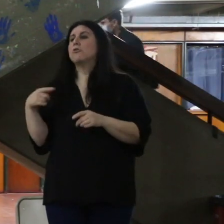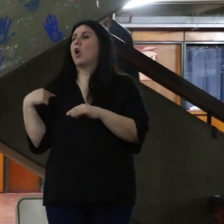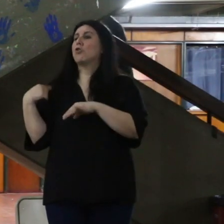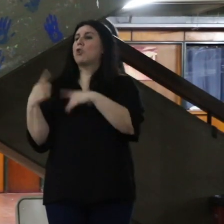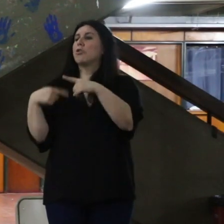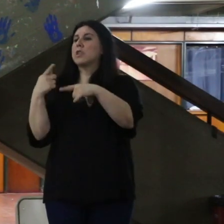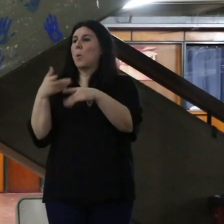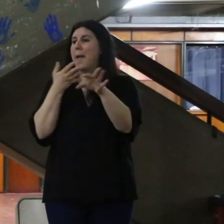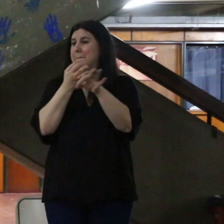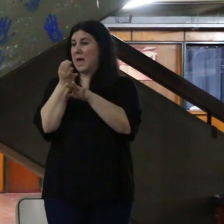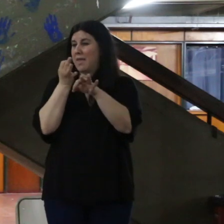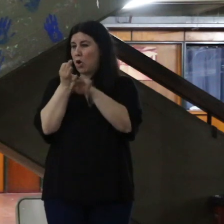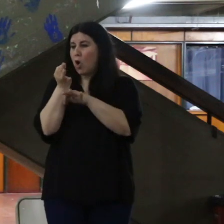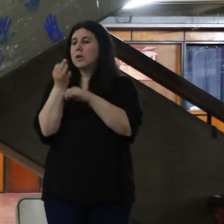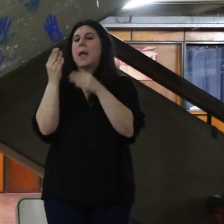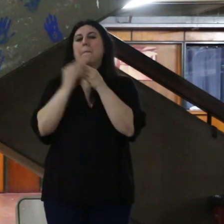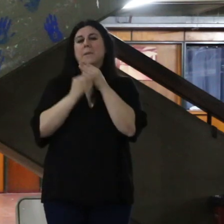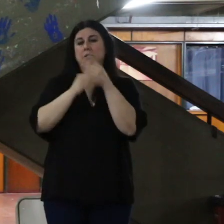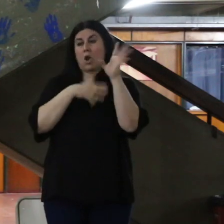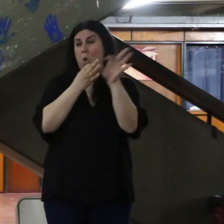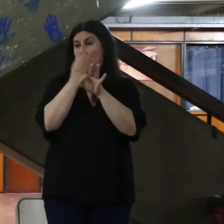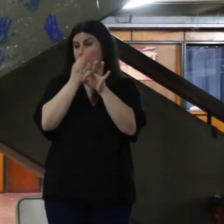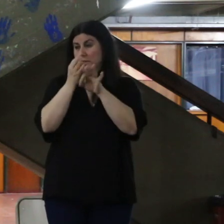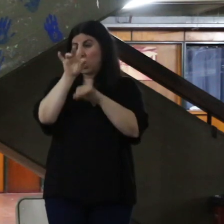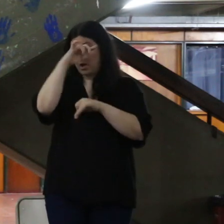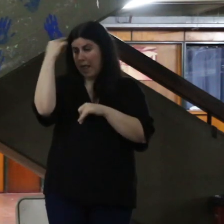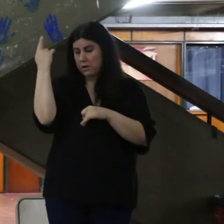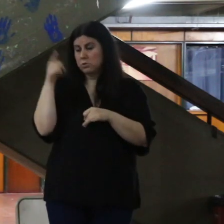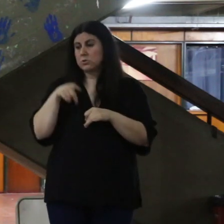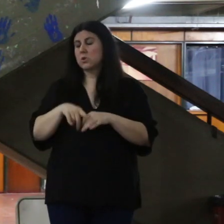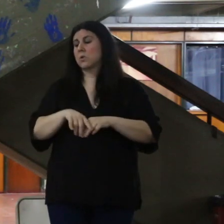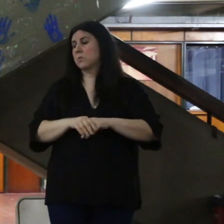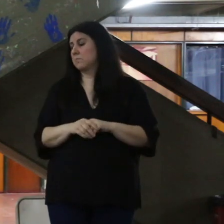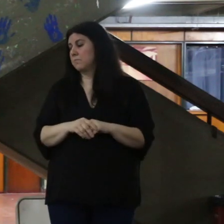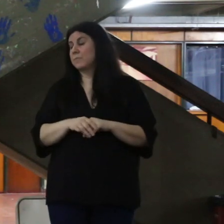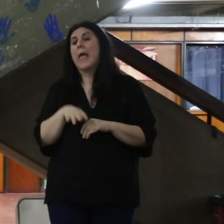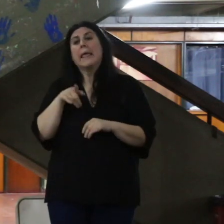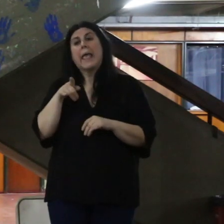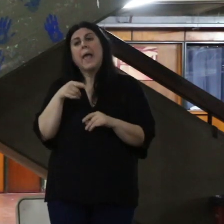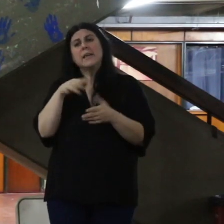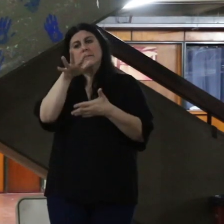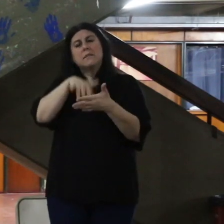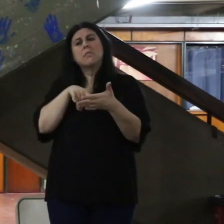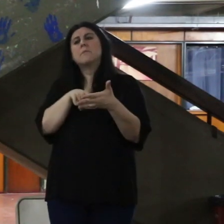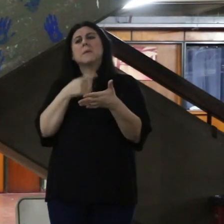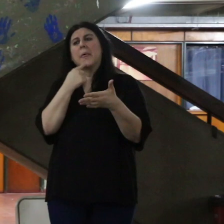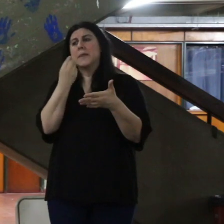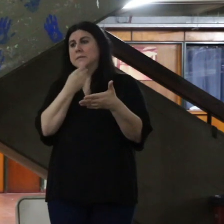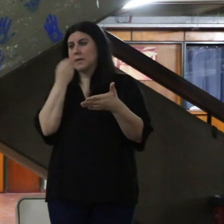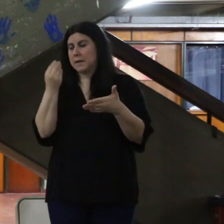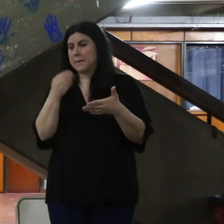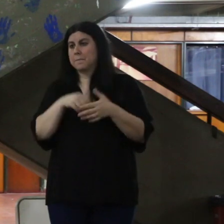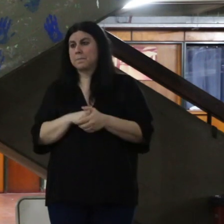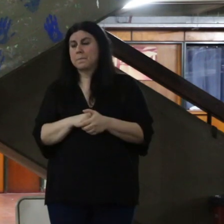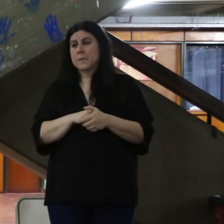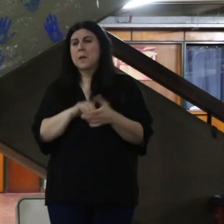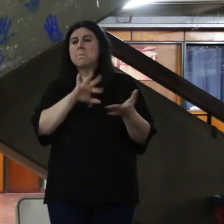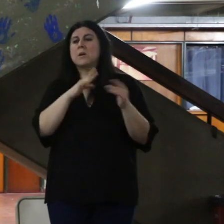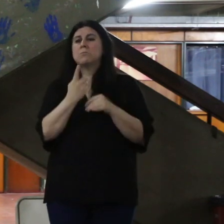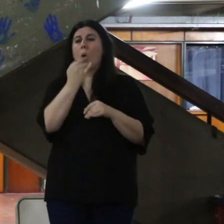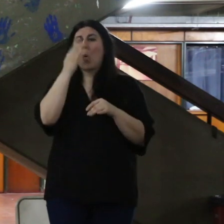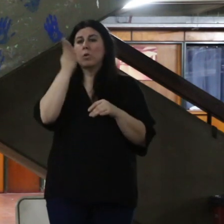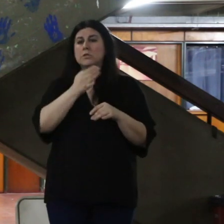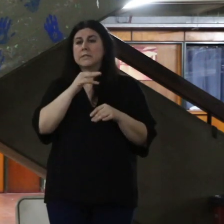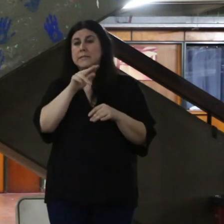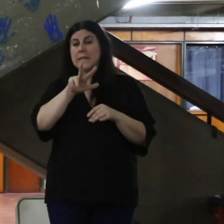pedagógica 2020 que hizo el Ministerio de Educación de la Nación. Y ahí dice que un tercio de la